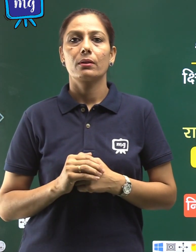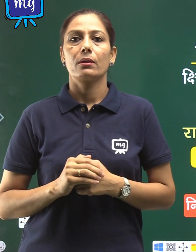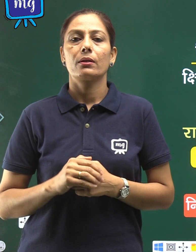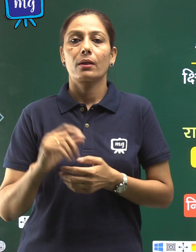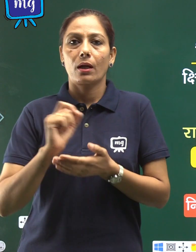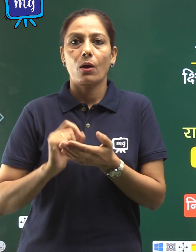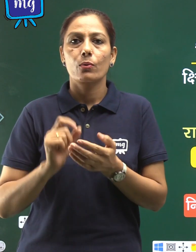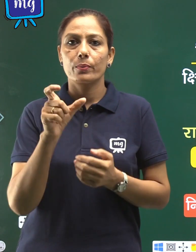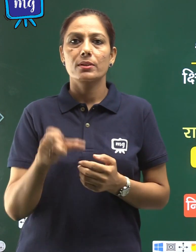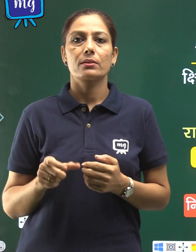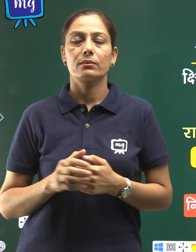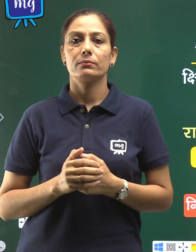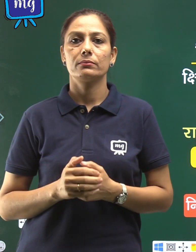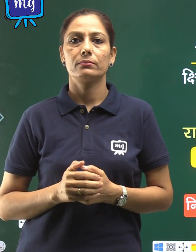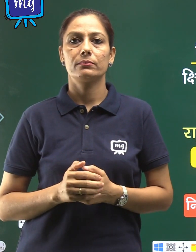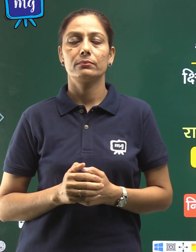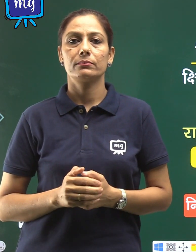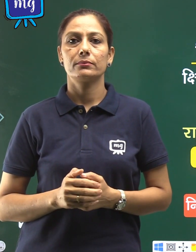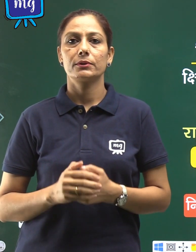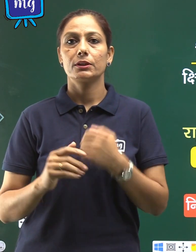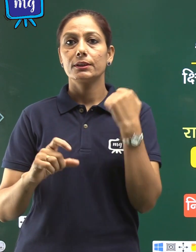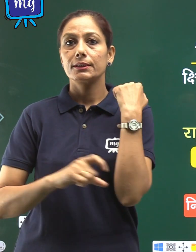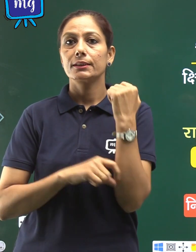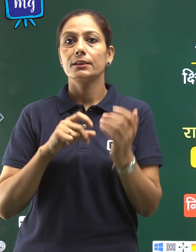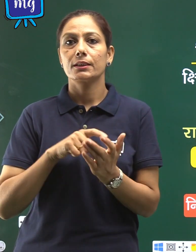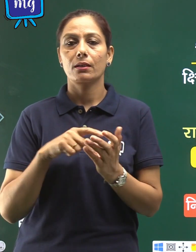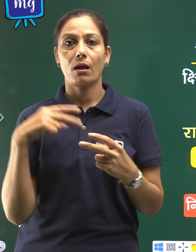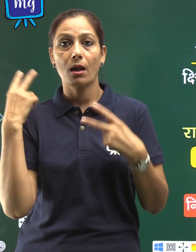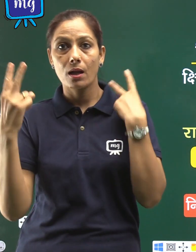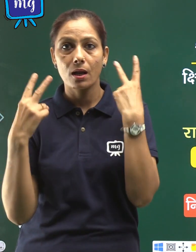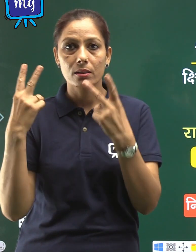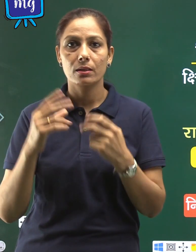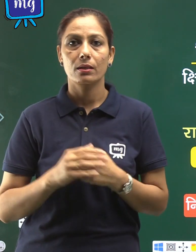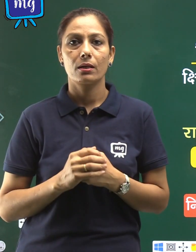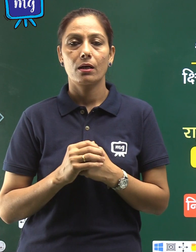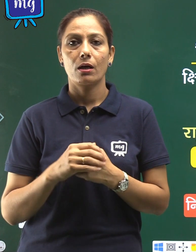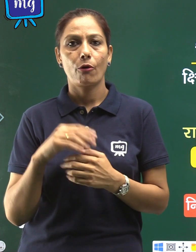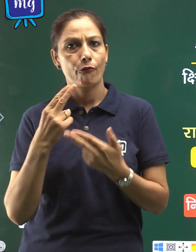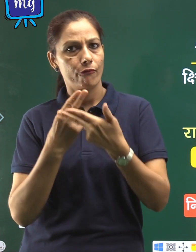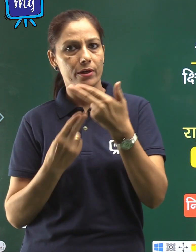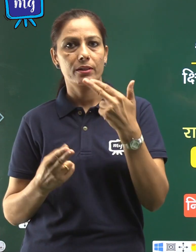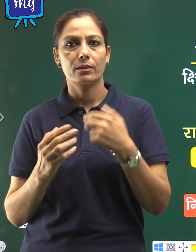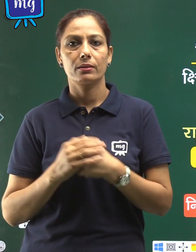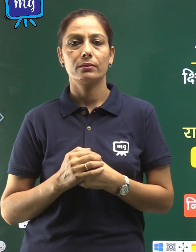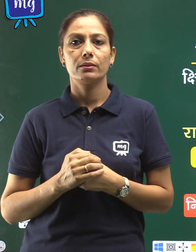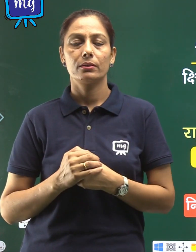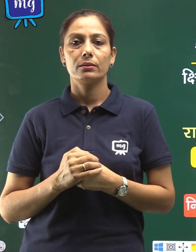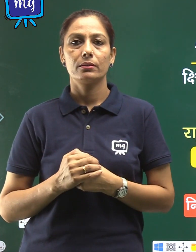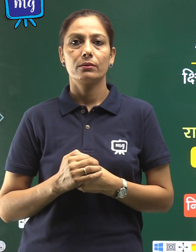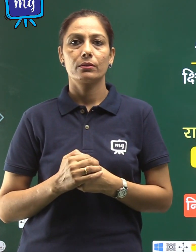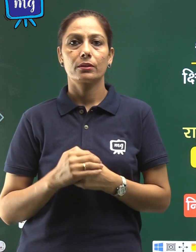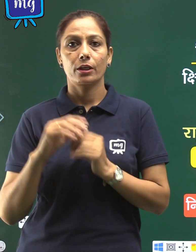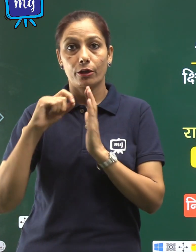कि राहुल जी की तिब्बत यात्रा का का वर्णन था इस